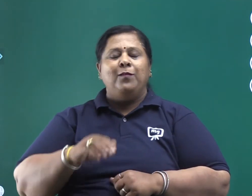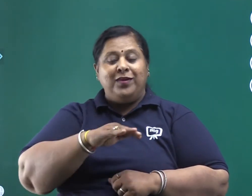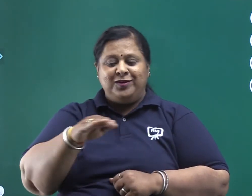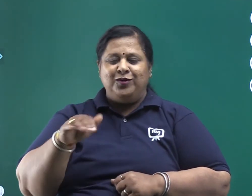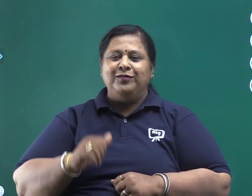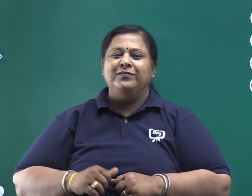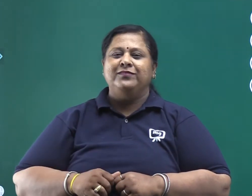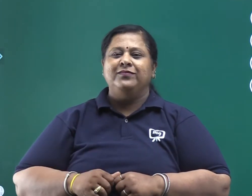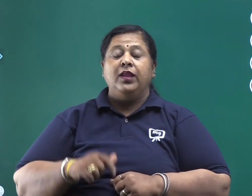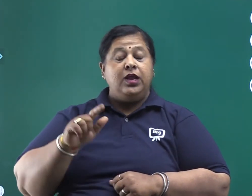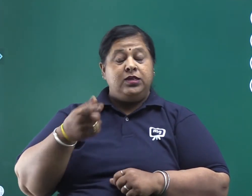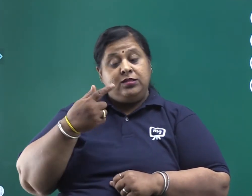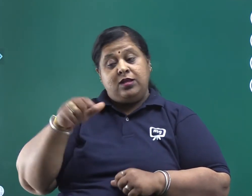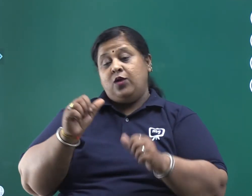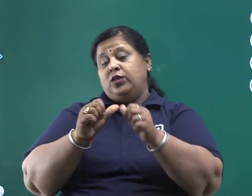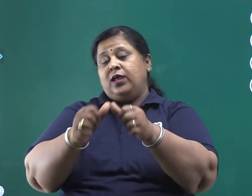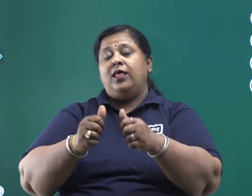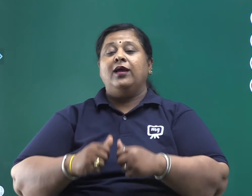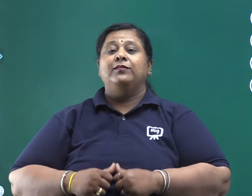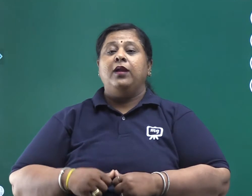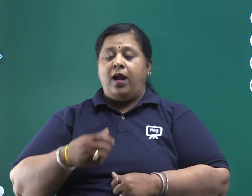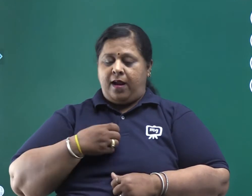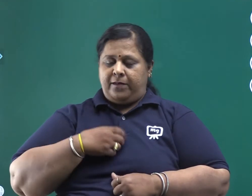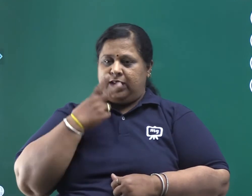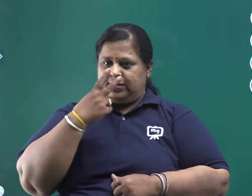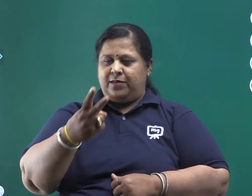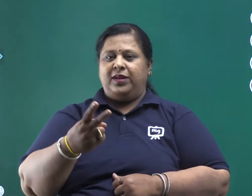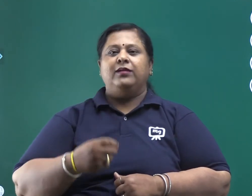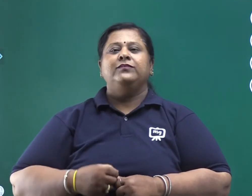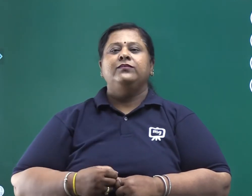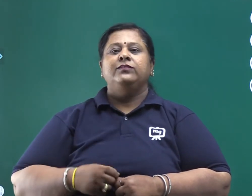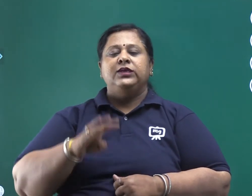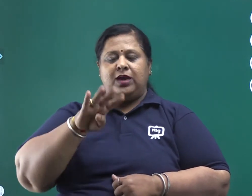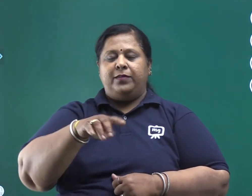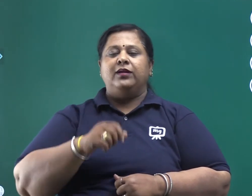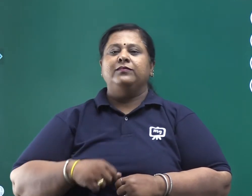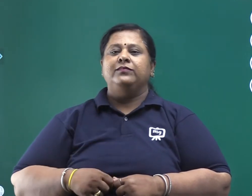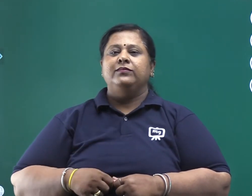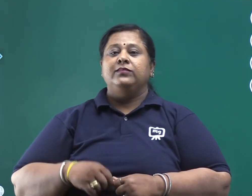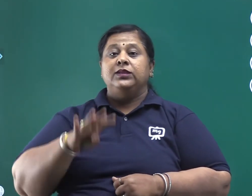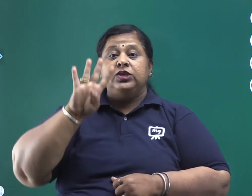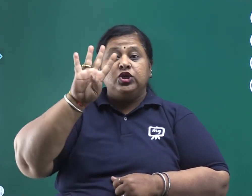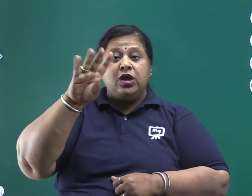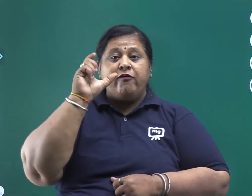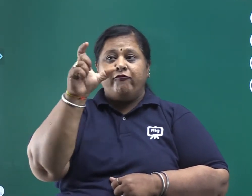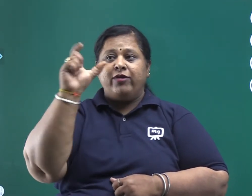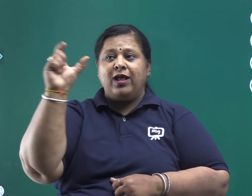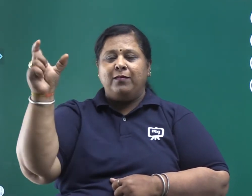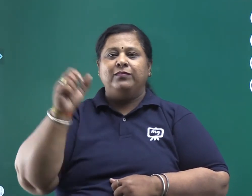बच्चों, सही उत्तर के लिए हमारे सामने यहाँ पर 4